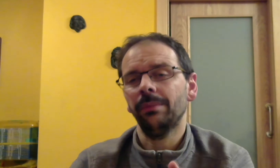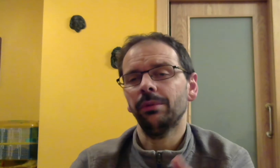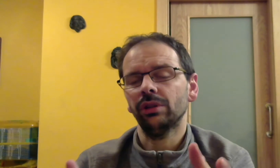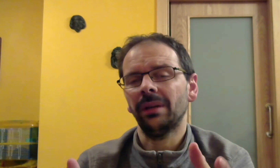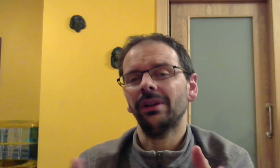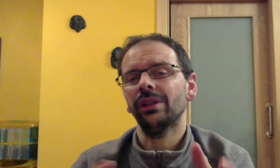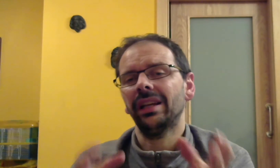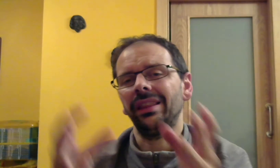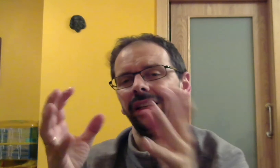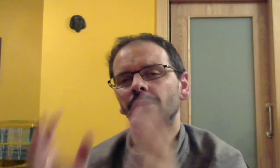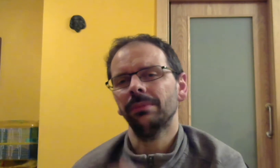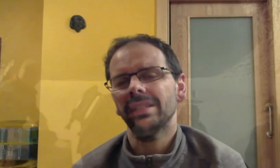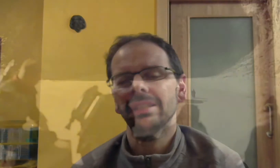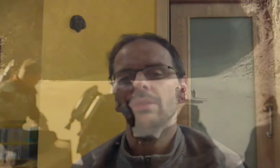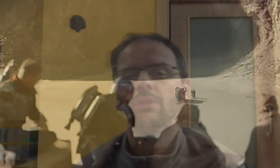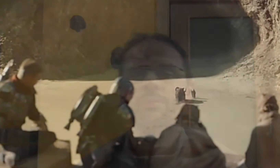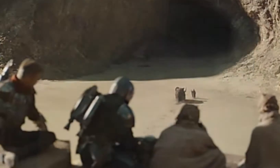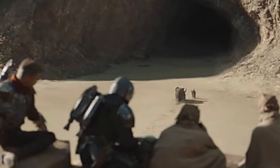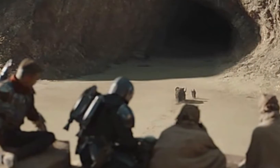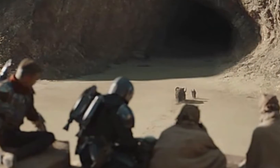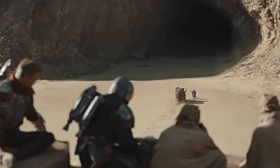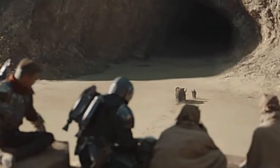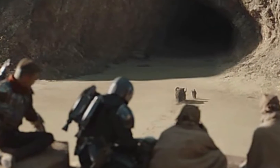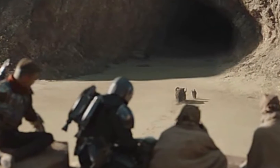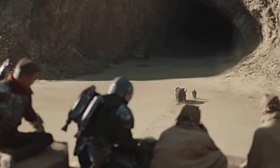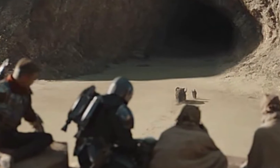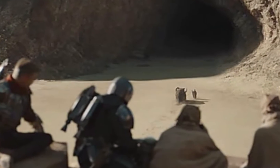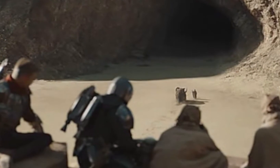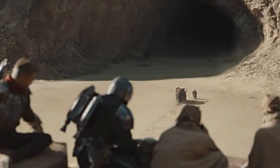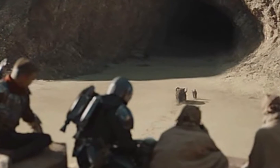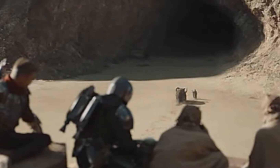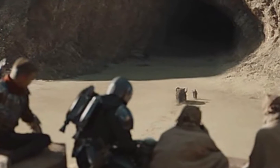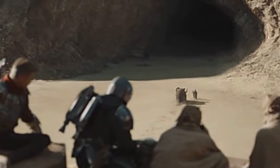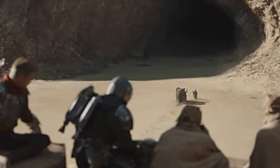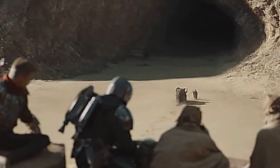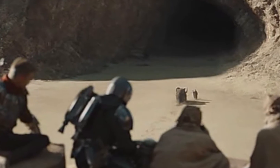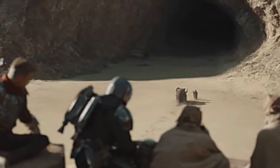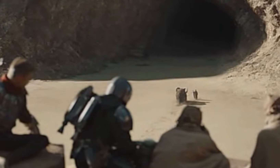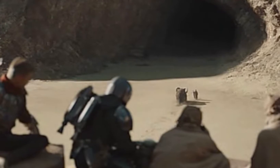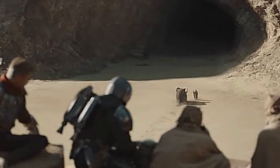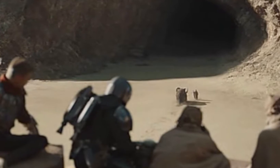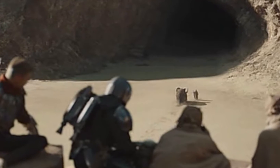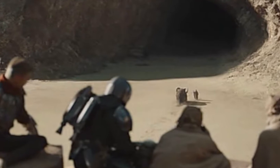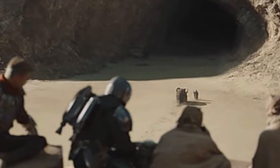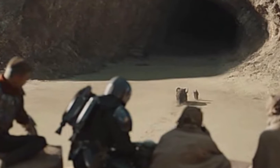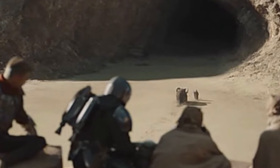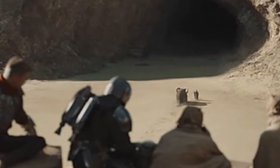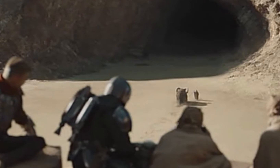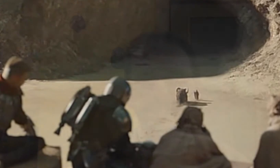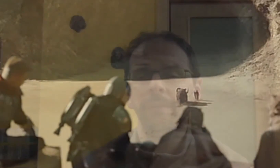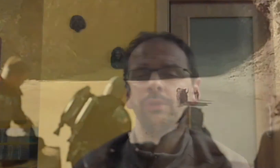su trabajo de caza recompensas y luego intentando que no, pues con Baby Yoda, que estaba